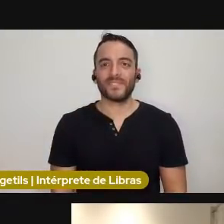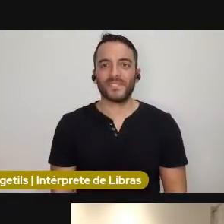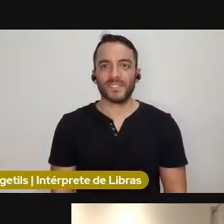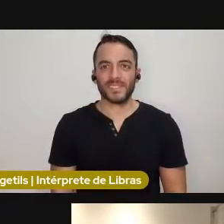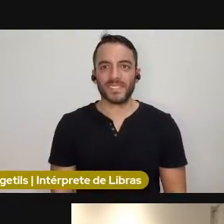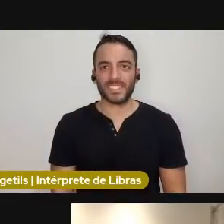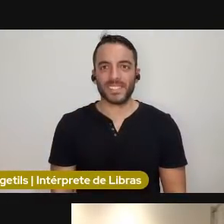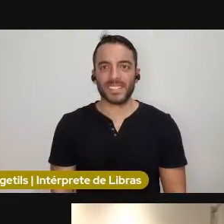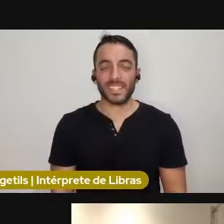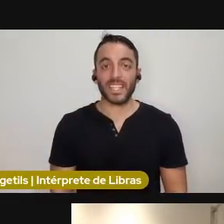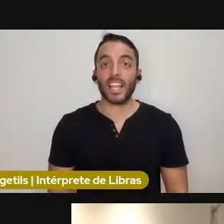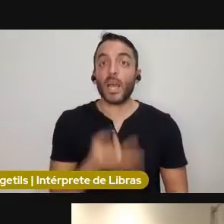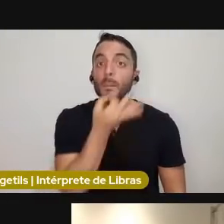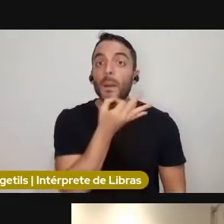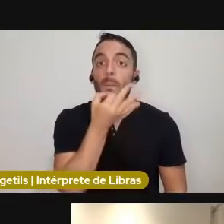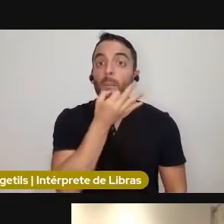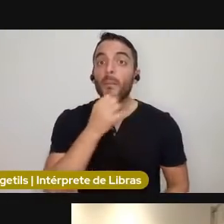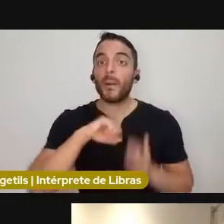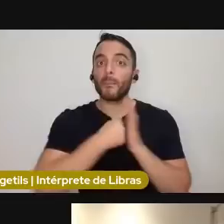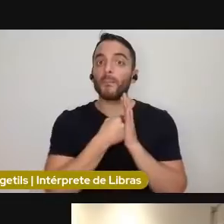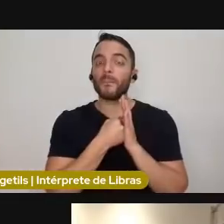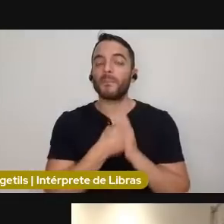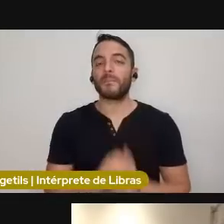Seu microfone está fechado, Conceição.